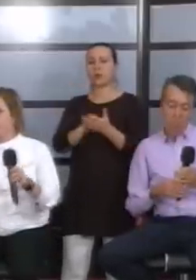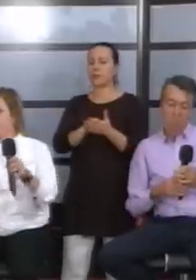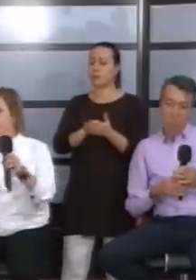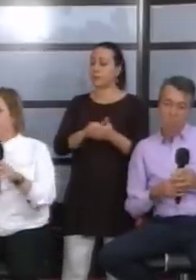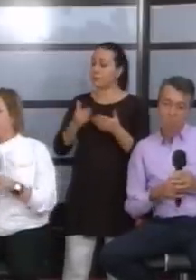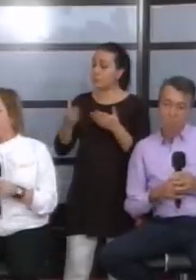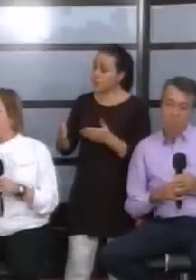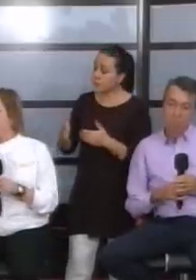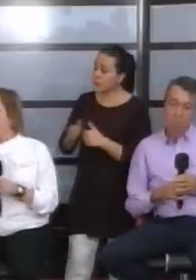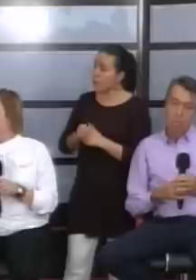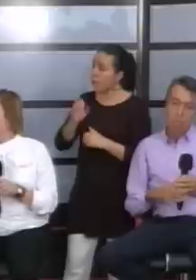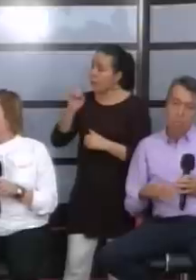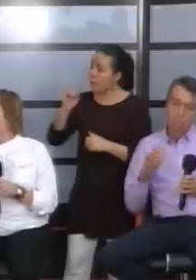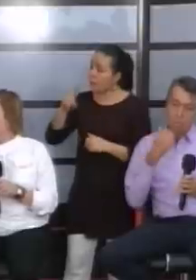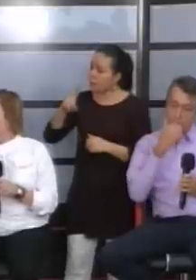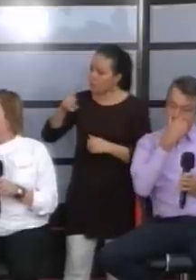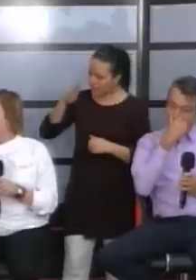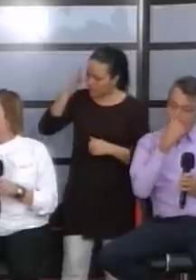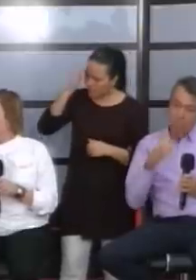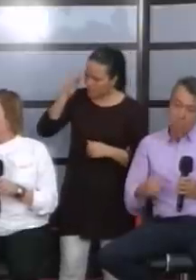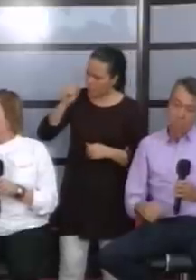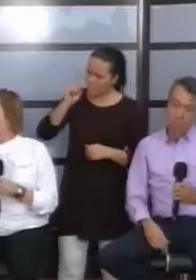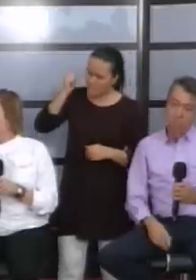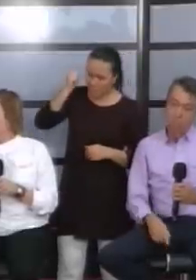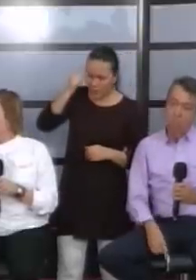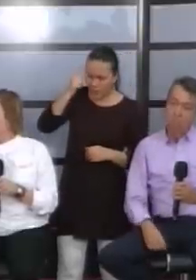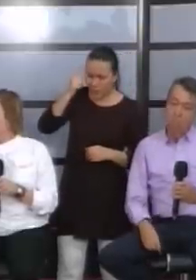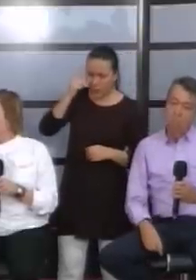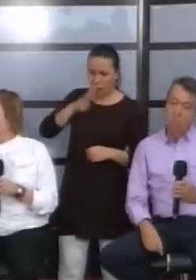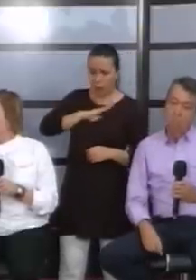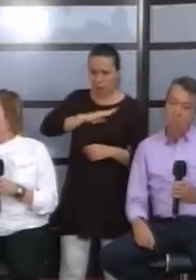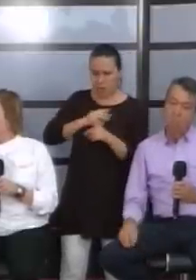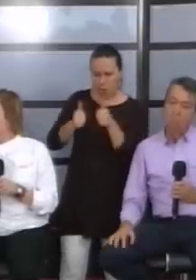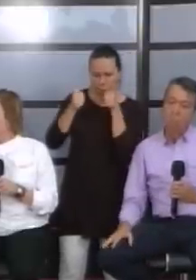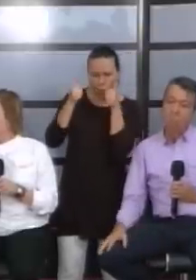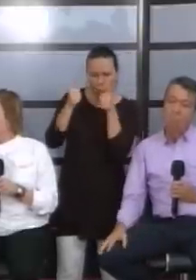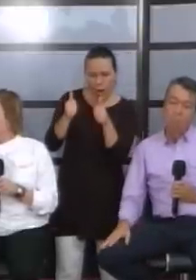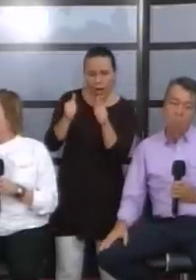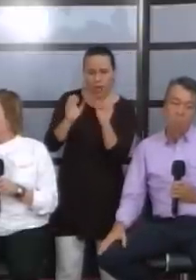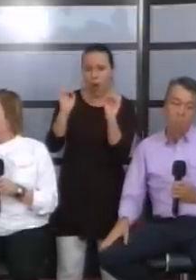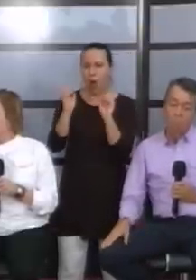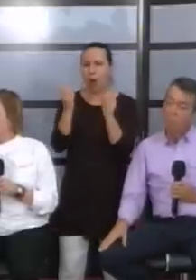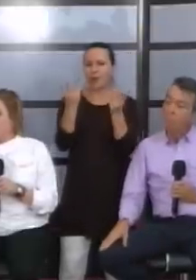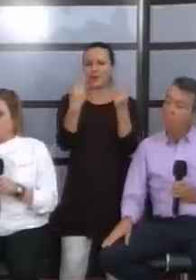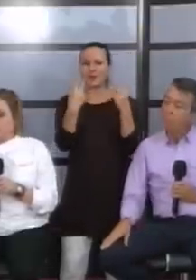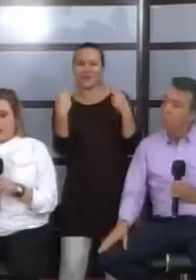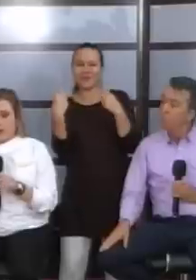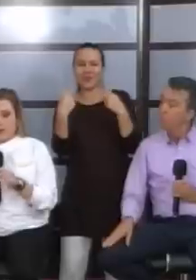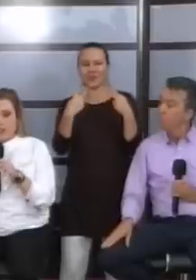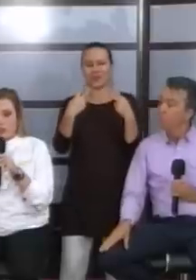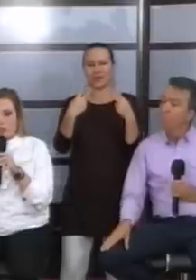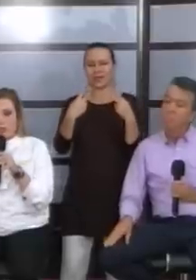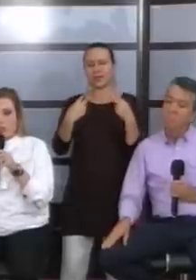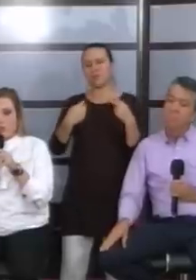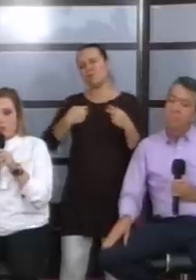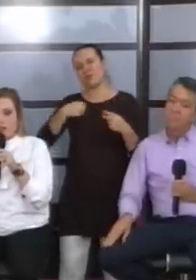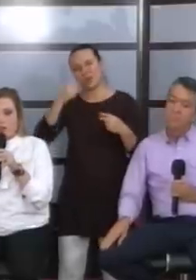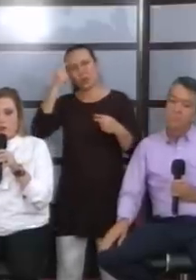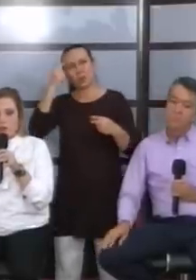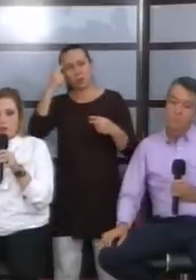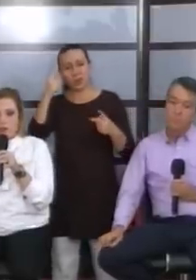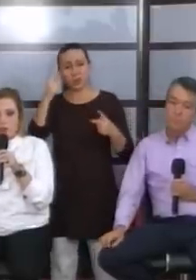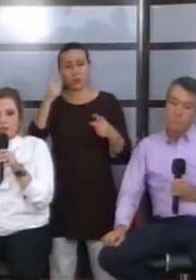¿cree usted que Juan Pablo Gallo, el alcalde de Pereira, es muy buen alcalde o es farándula solamente? Mira, pienso que él tiene